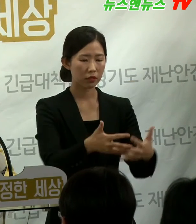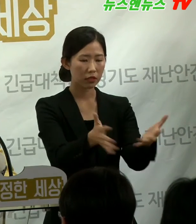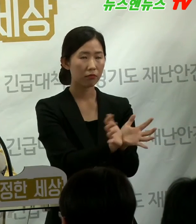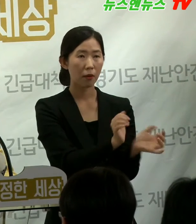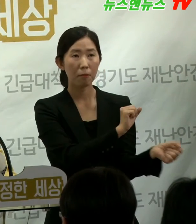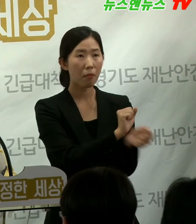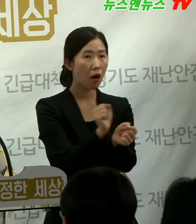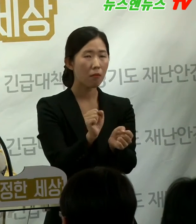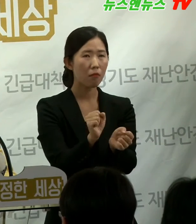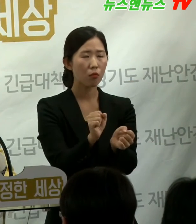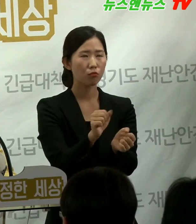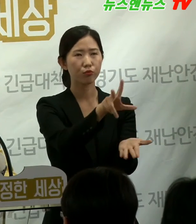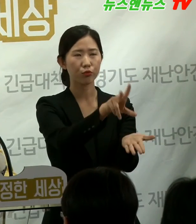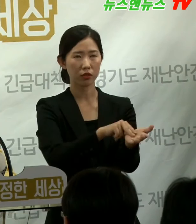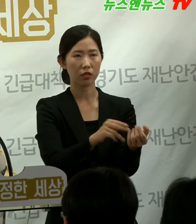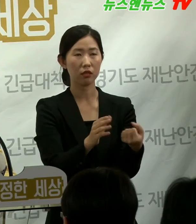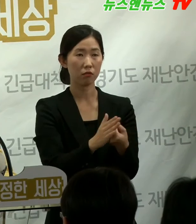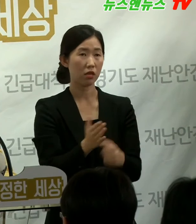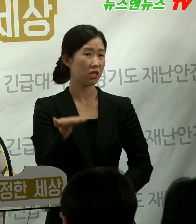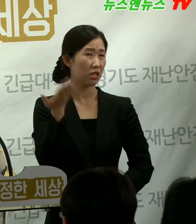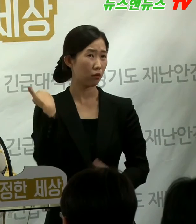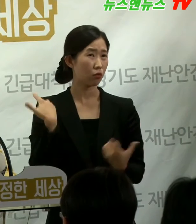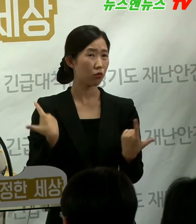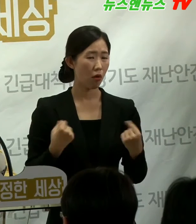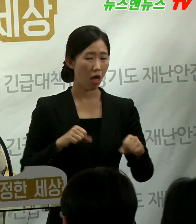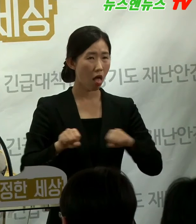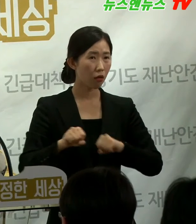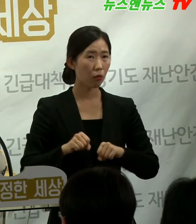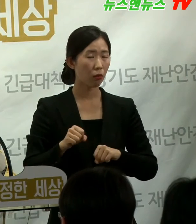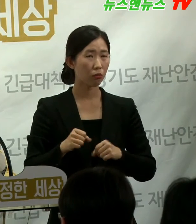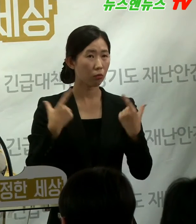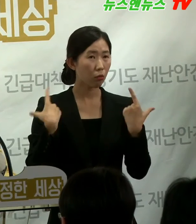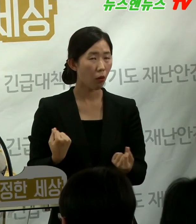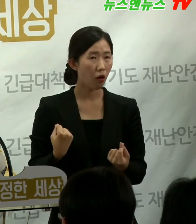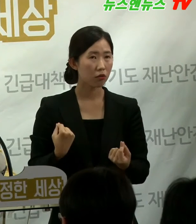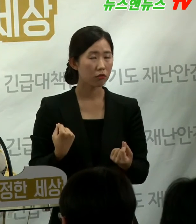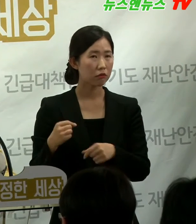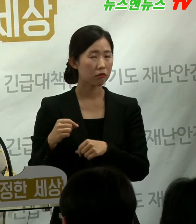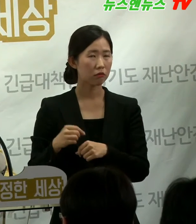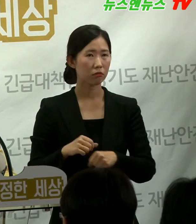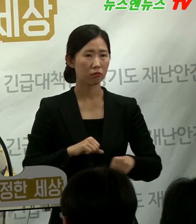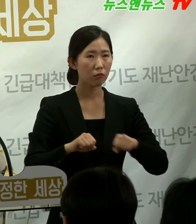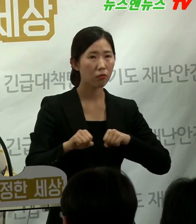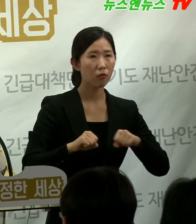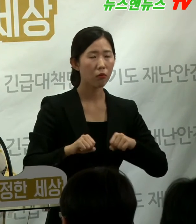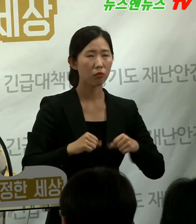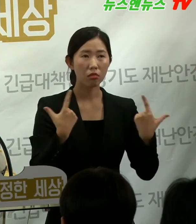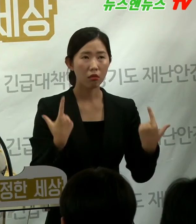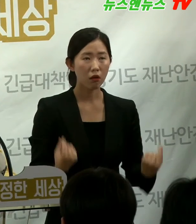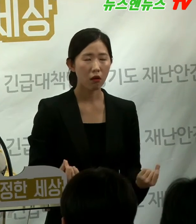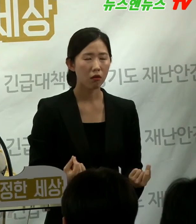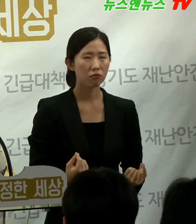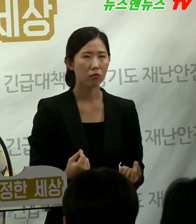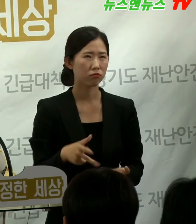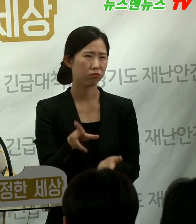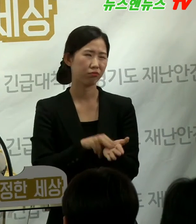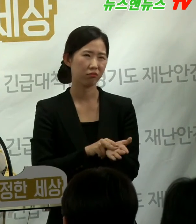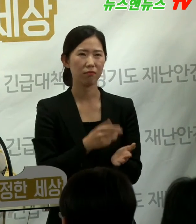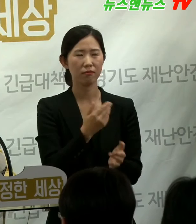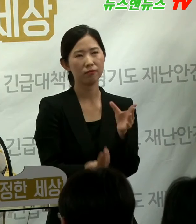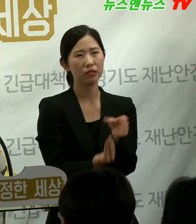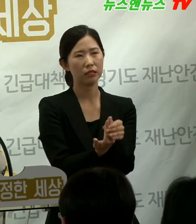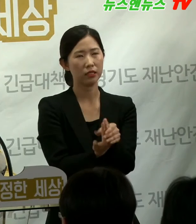모두가 과거와 같은 방식으로 행동하면 모두가 엄청난 피해를 입을 수밖에 없기 때문에 저희가 할 수 있는 최소한의